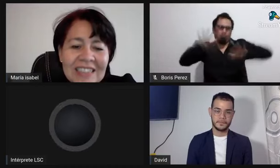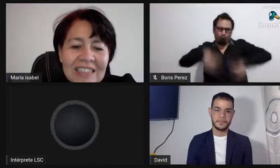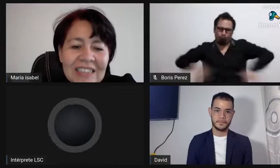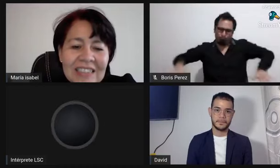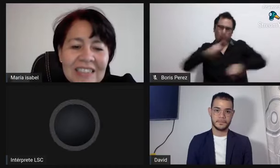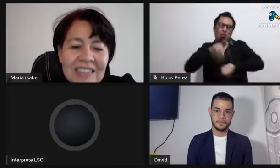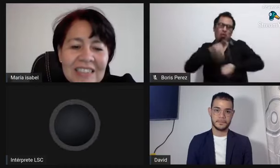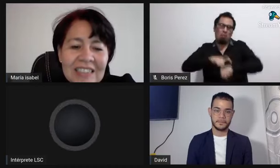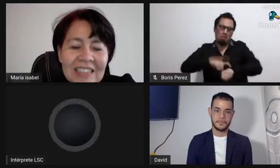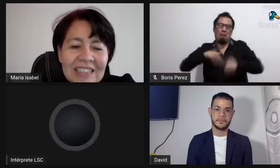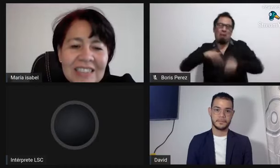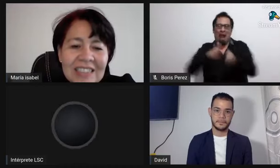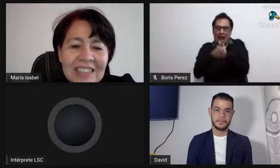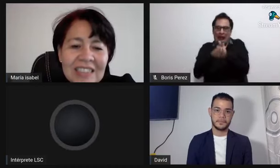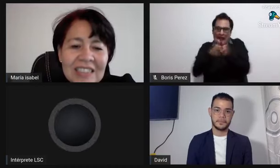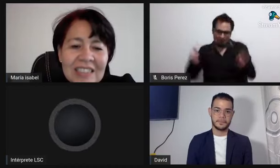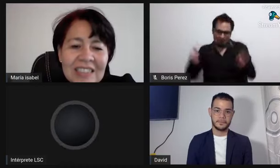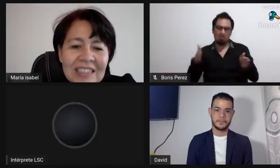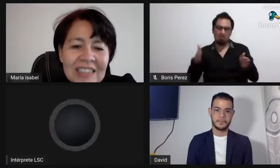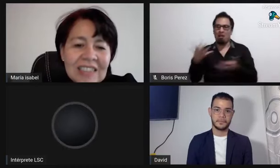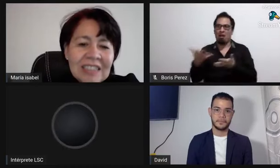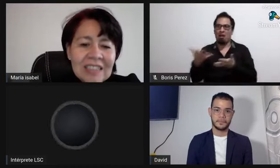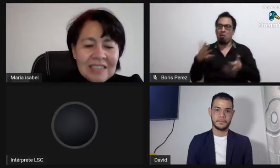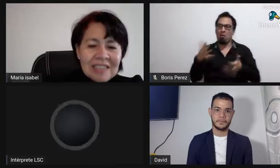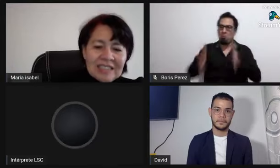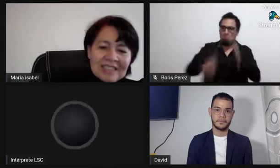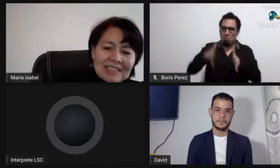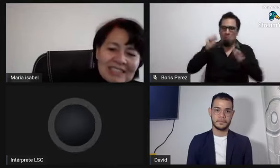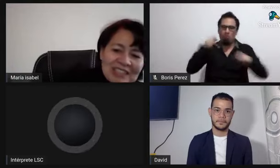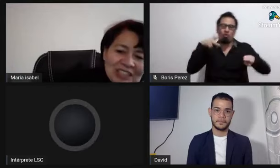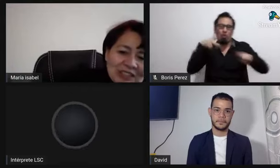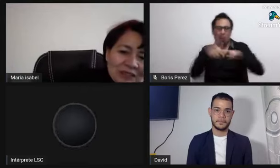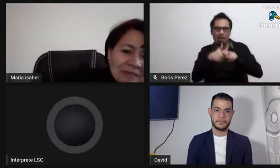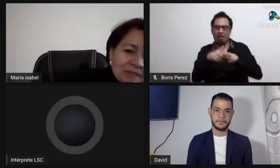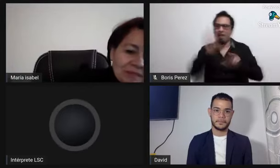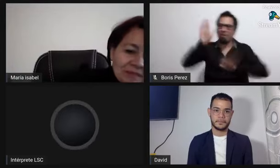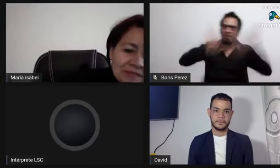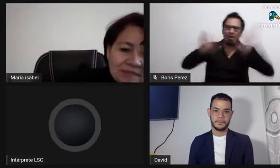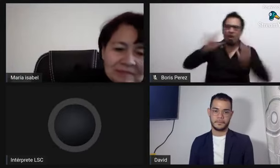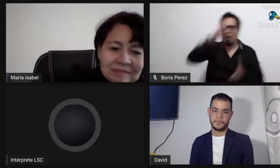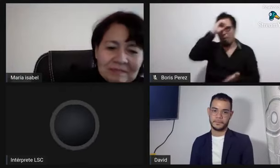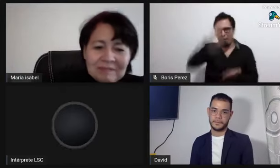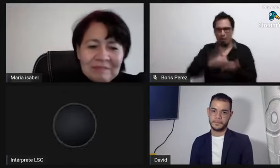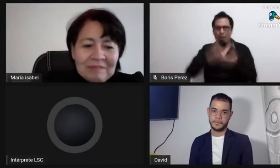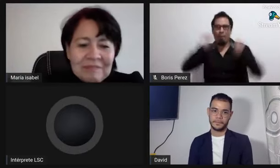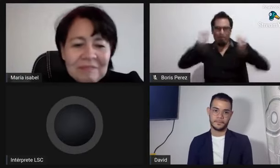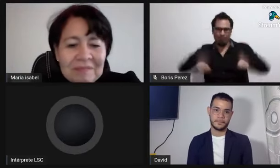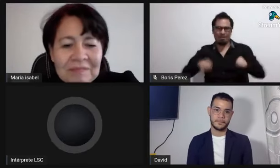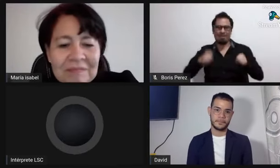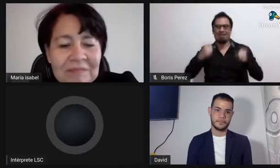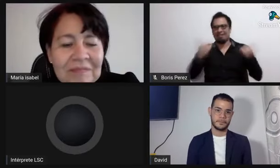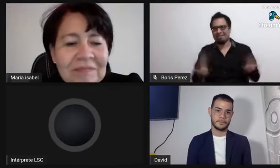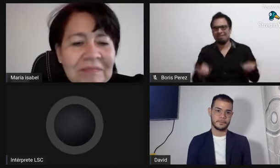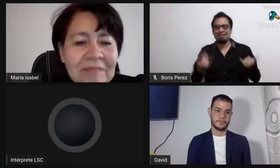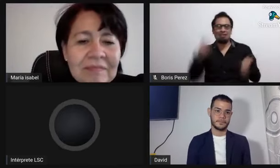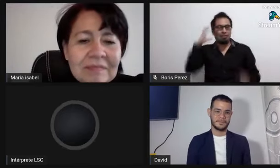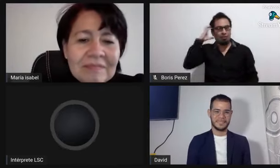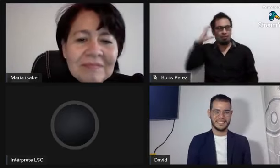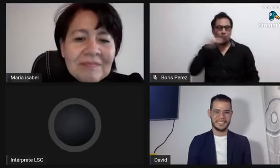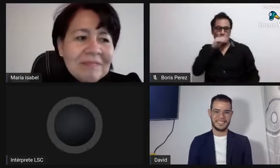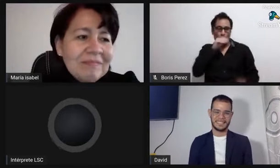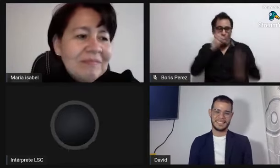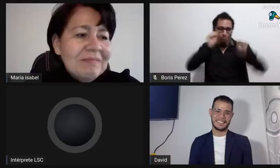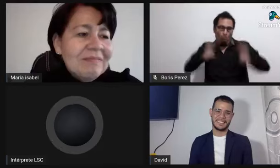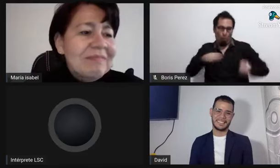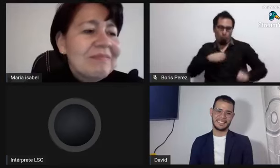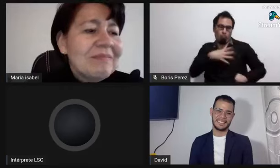tenemos un espacio físico en el cual nos reunimos y podemos compartir más tiempo. También es un espacio en el cual podemos interrumpir de pronto la